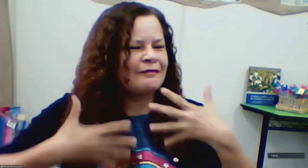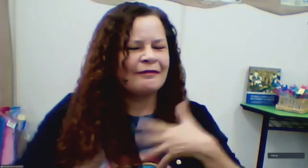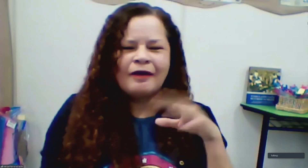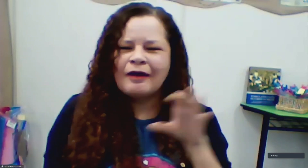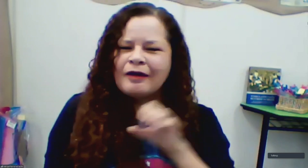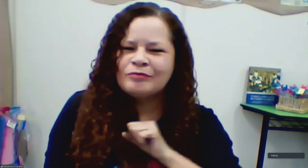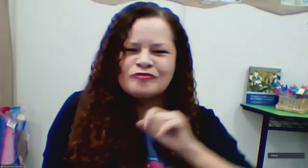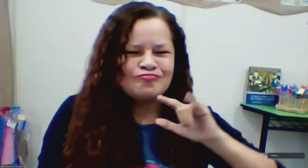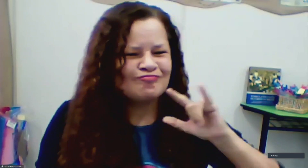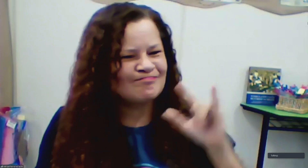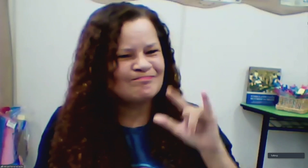língua de sinais.